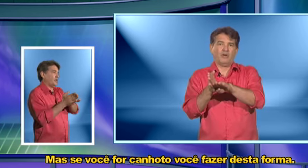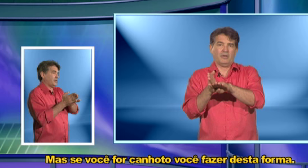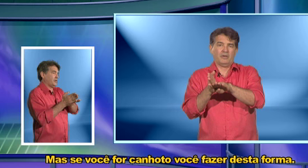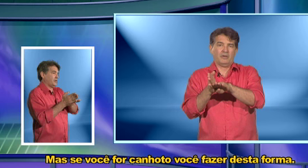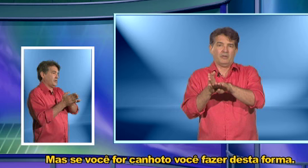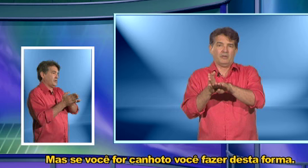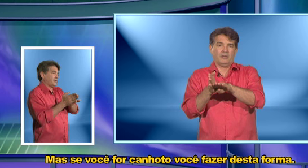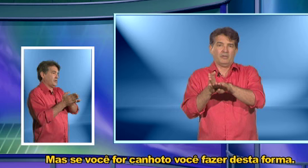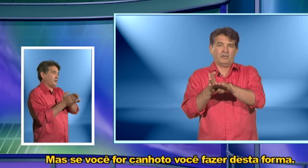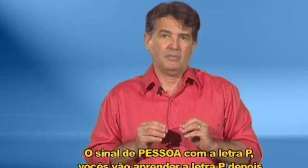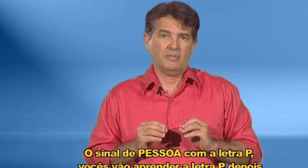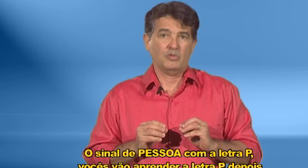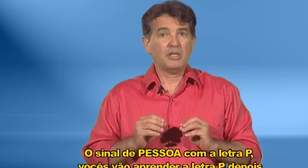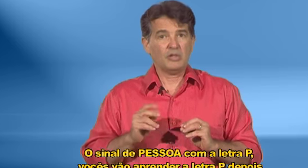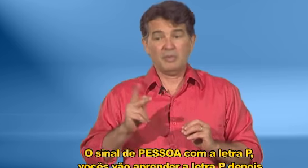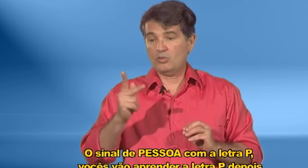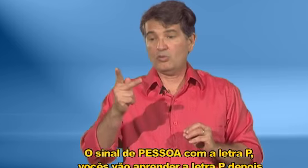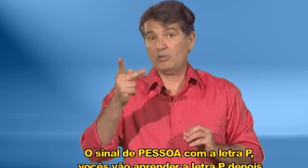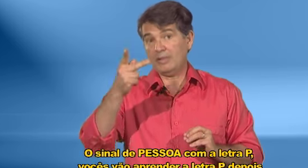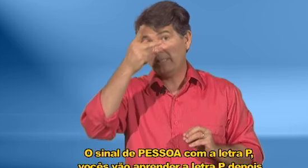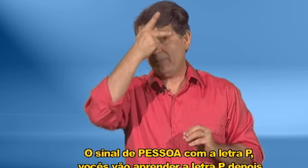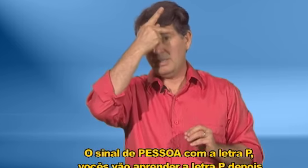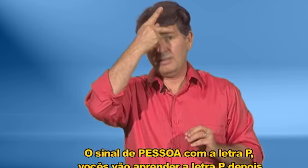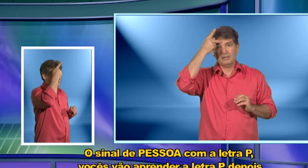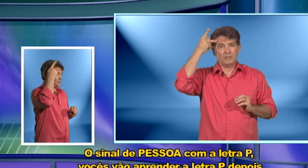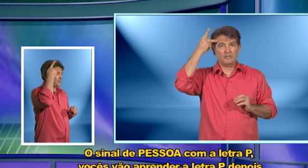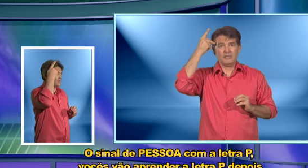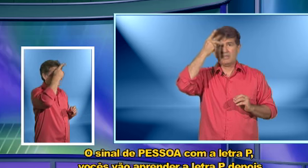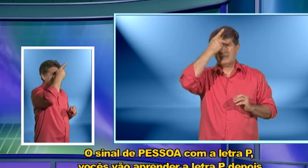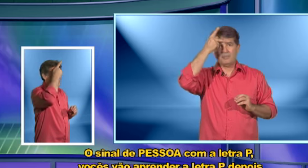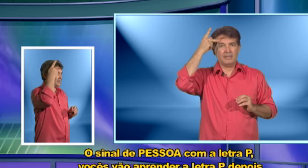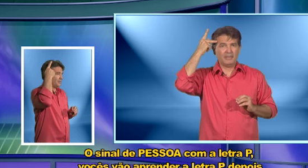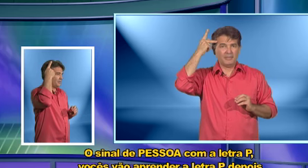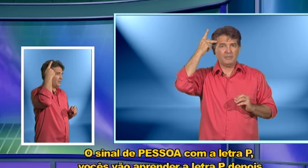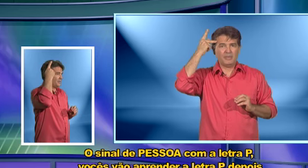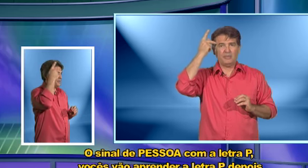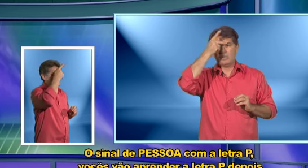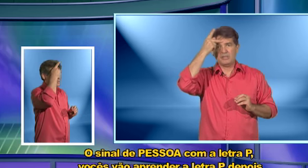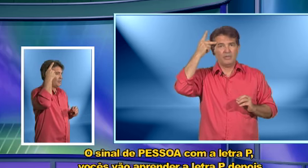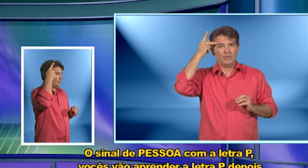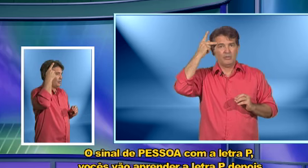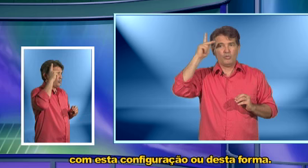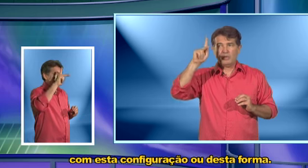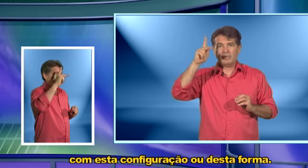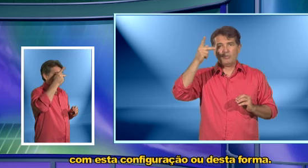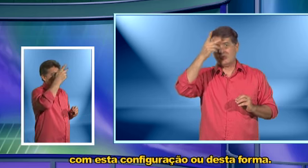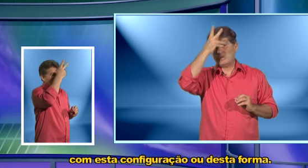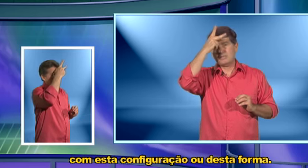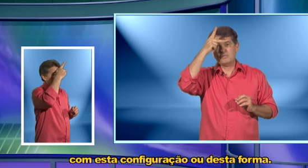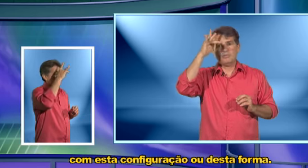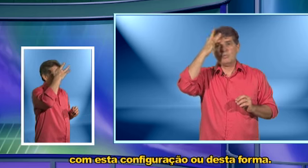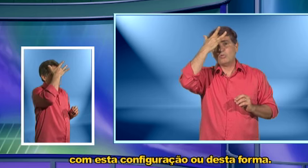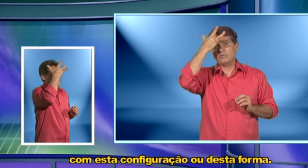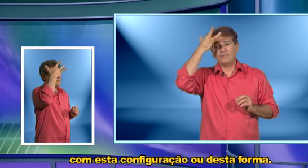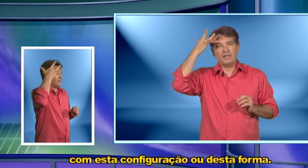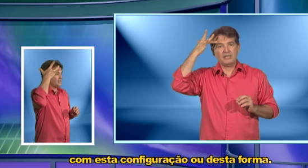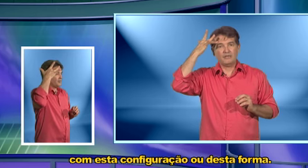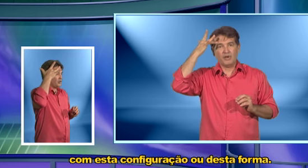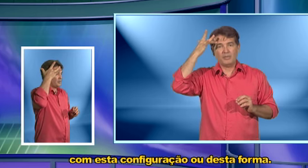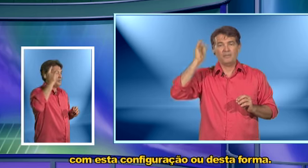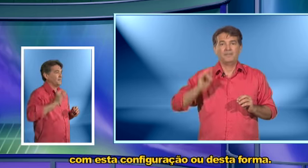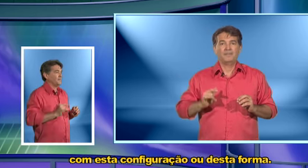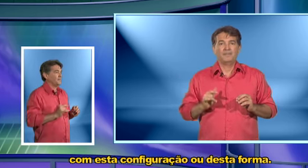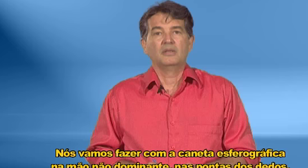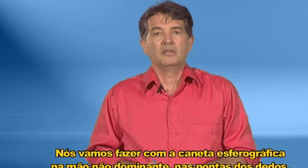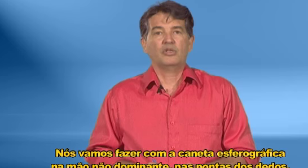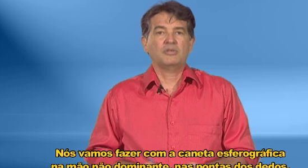desta forma. O sinal de pessoa, com a letra P, vocês vão aprender a letra P depois, com essa configuração ou desta